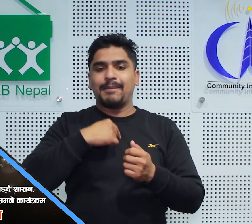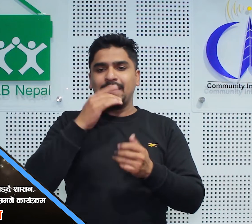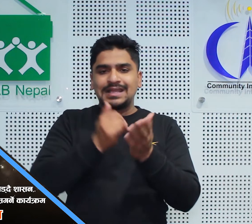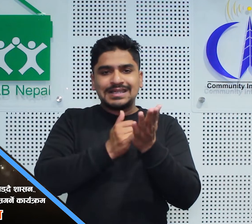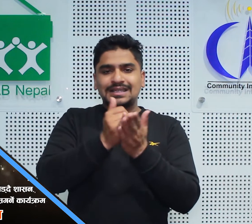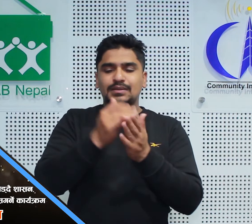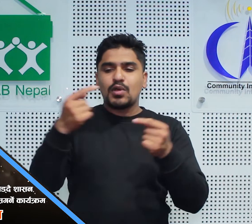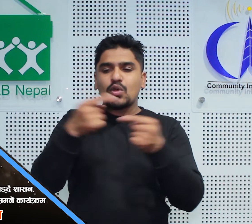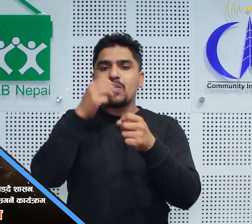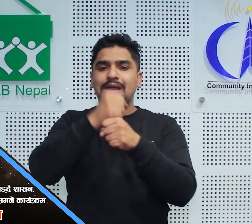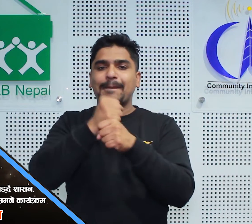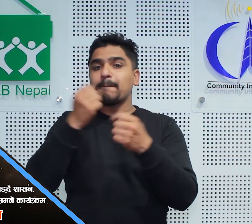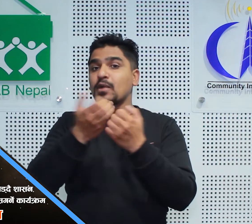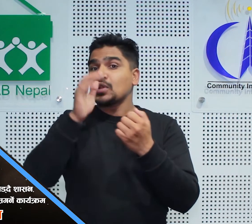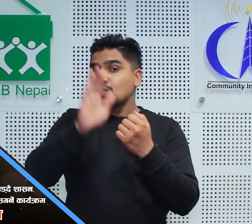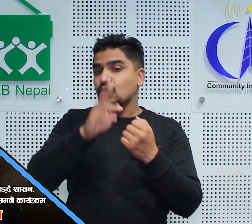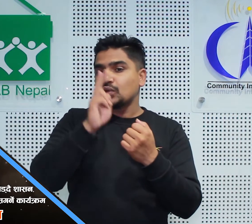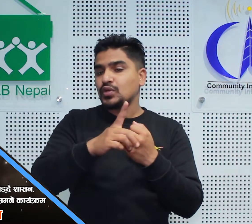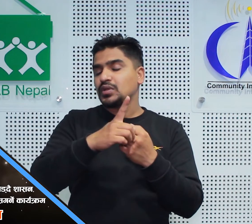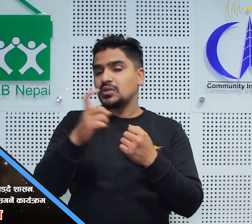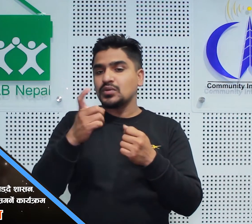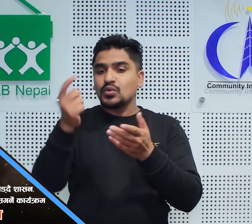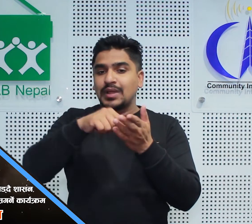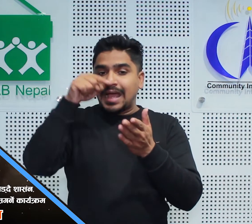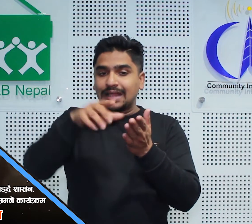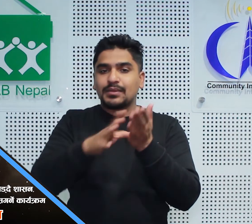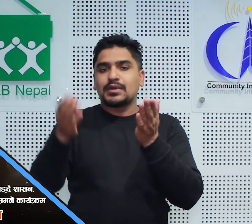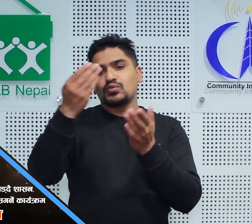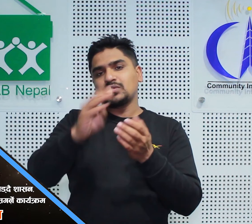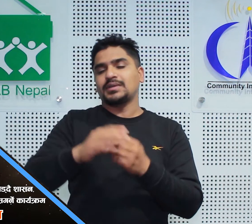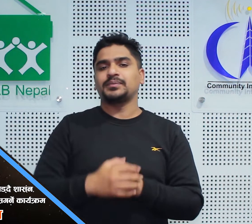कृषिमा नमुना काम गर्दैछौँ। यसको सुरुवात आजैबाट हुन्छ।